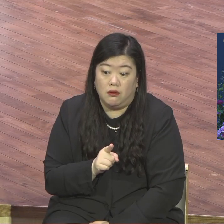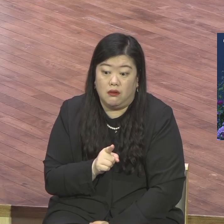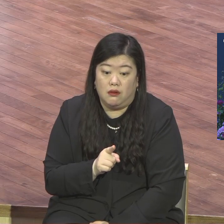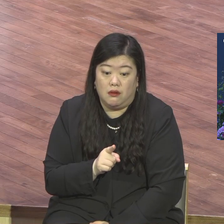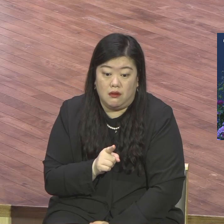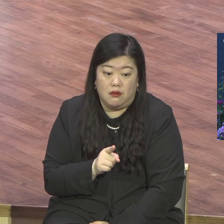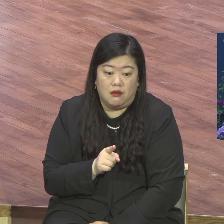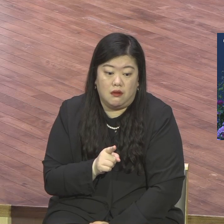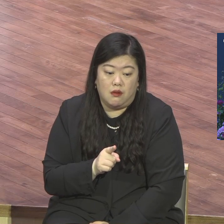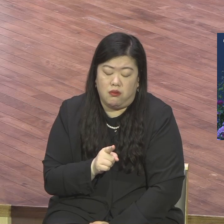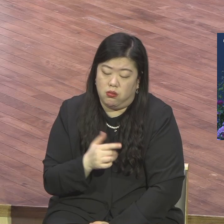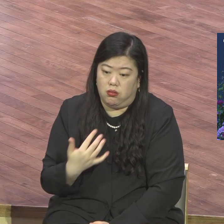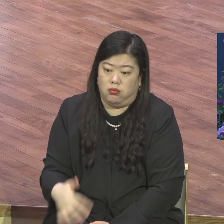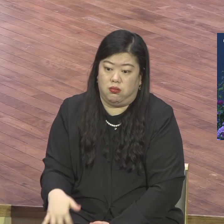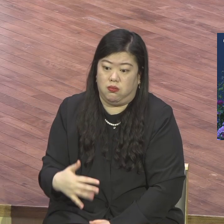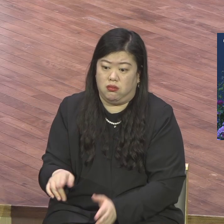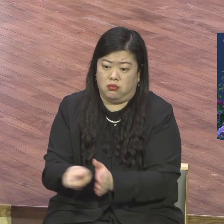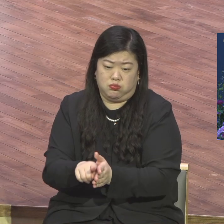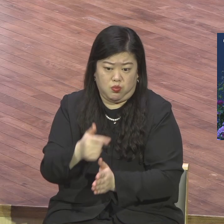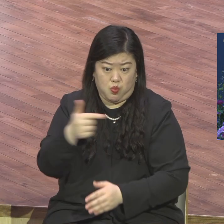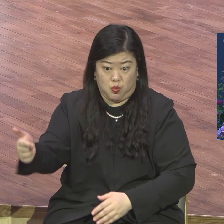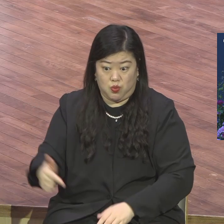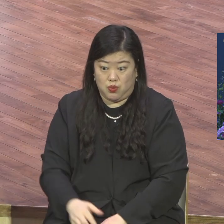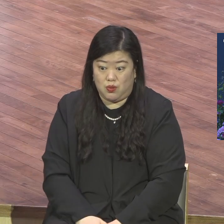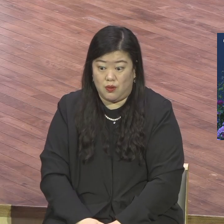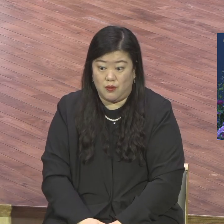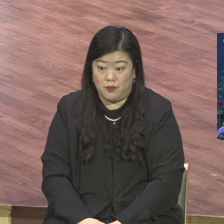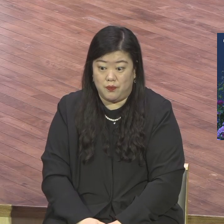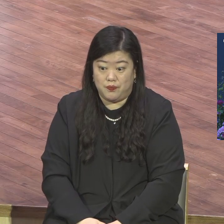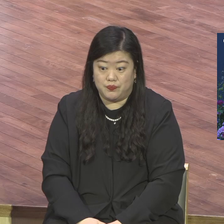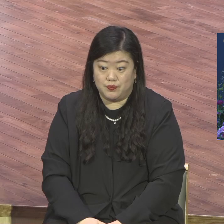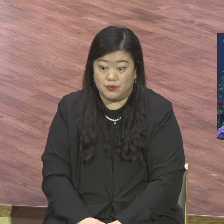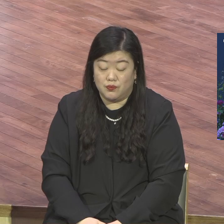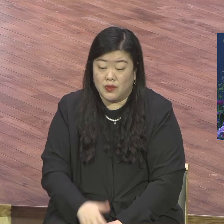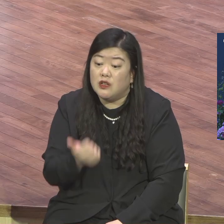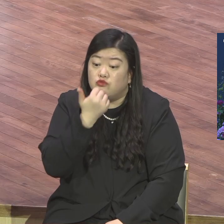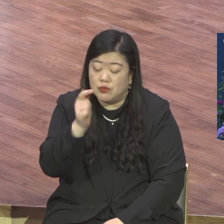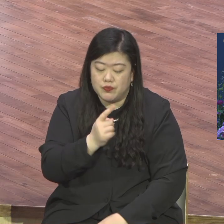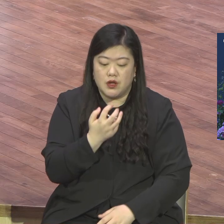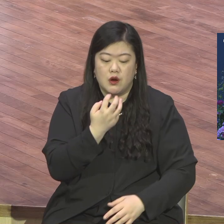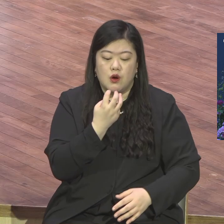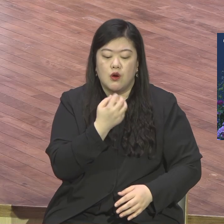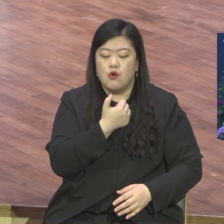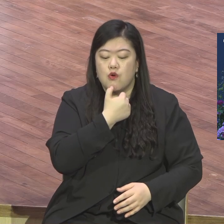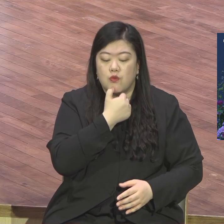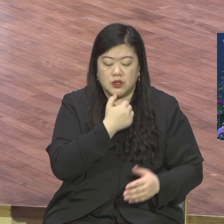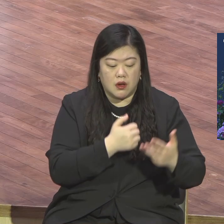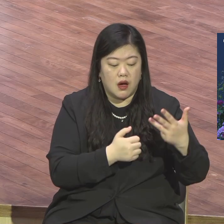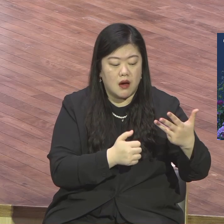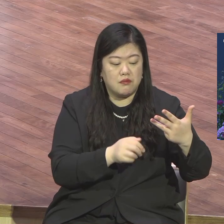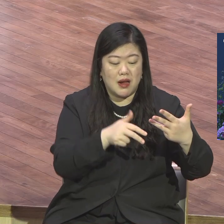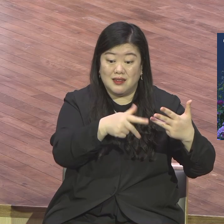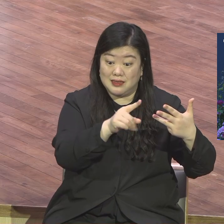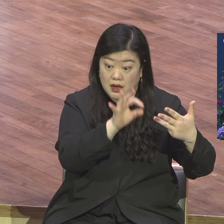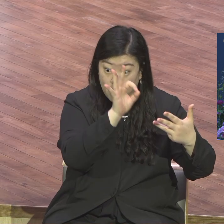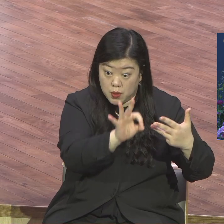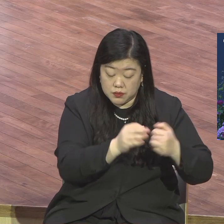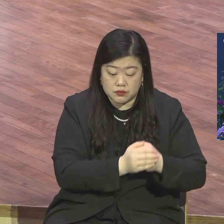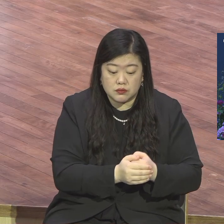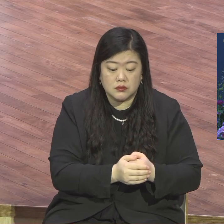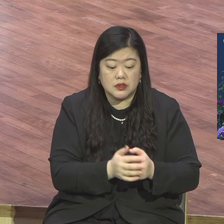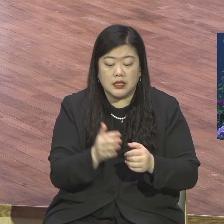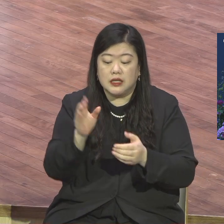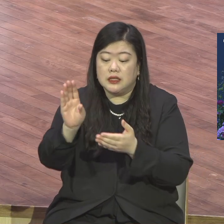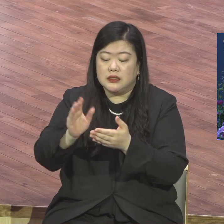로마서 8장 마지막에서는 그 어떤 것도 우리를 그리스도 예수 안에 있는 하나님의 사랑에서 끊을 수 없다라고 선언한